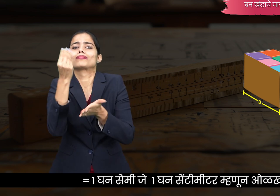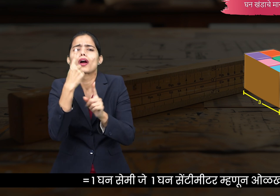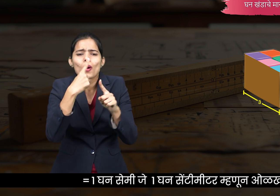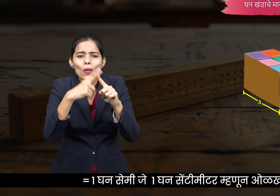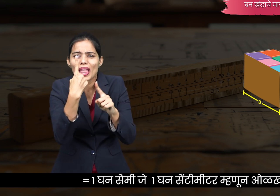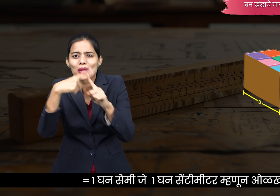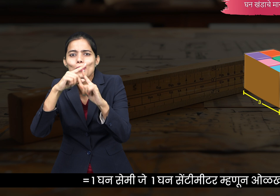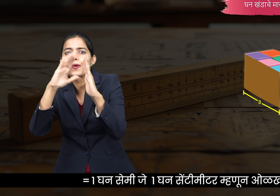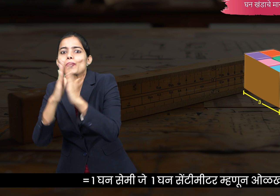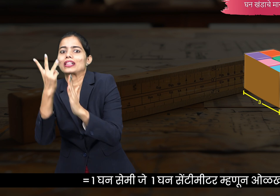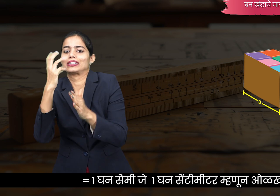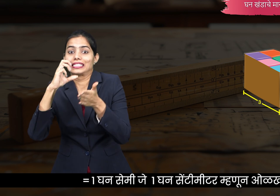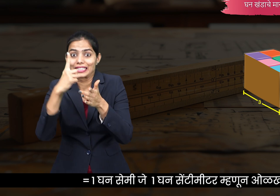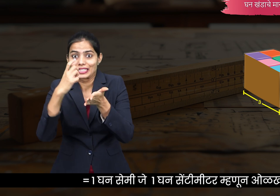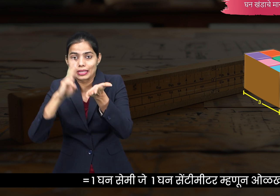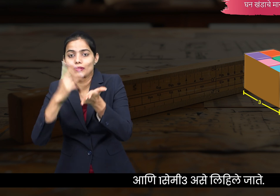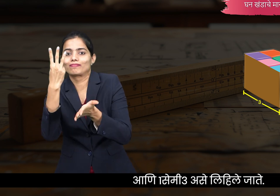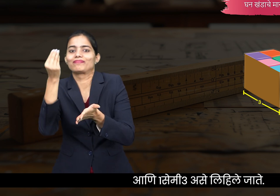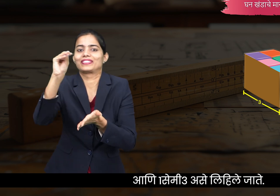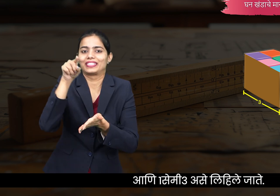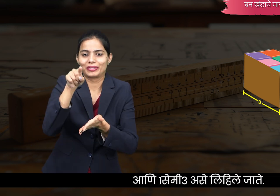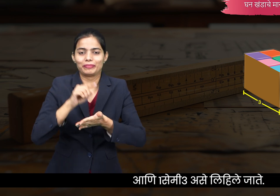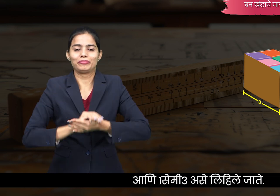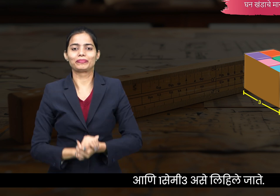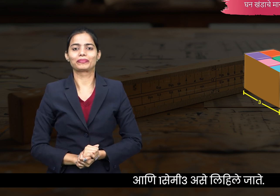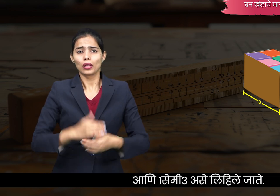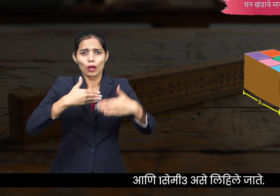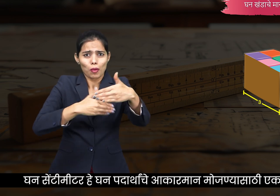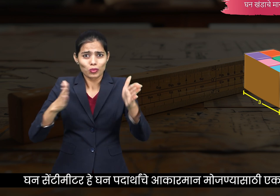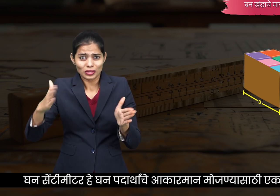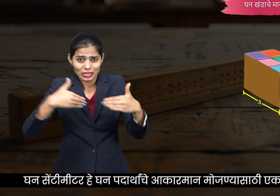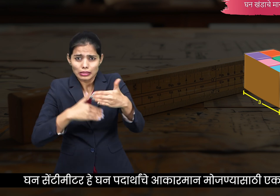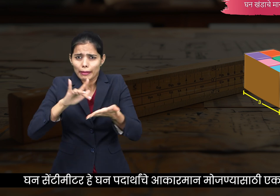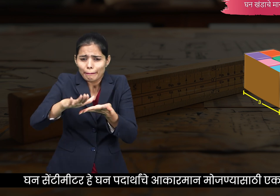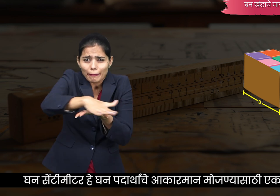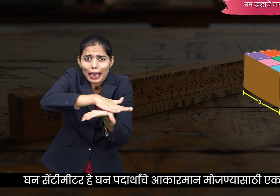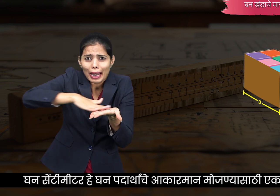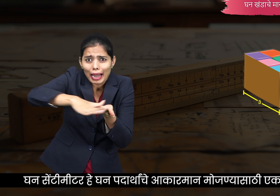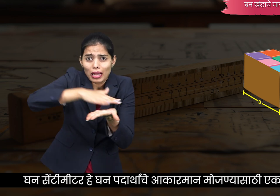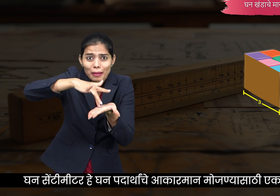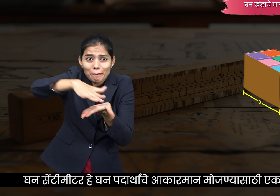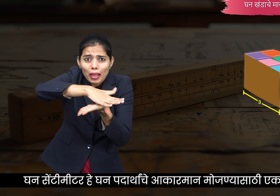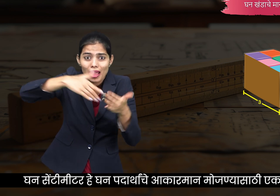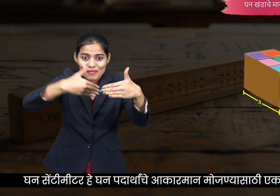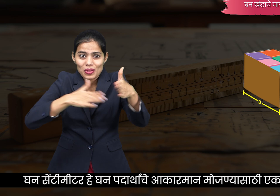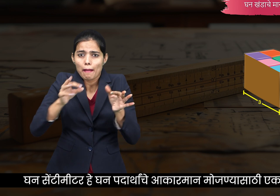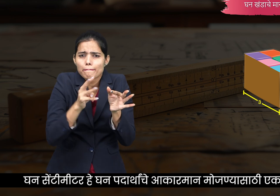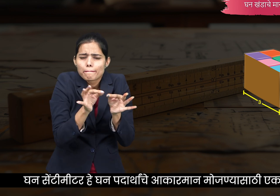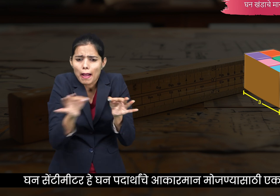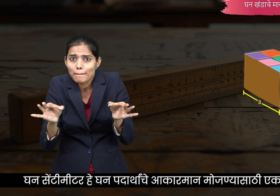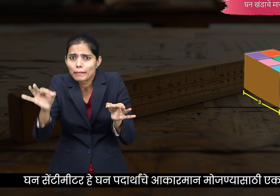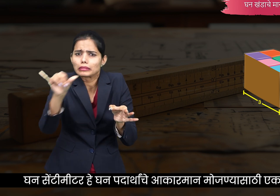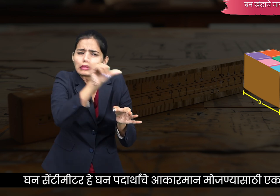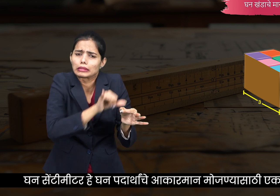जे 1 घन सेंटीमीटर म्हणून ओळखले जाते आणि 1 सेमी असे लिहिले जाते. घन सेंटीमीटर हे घन पदार्थाचे